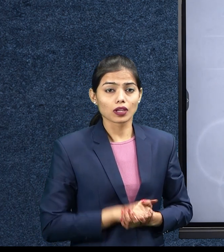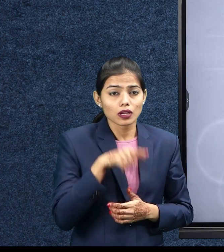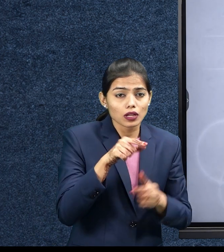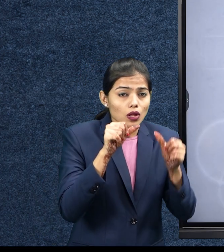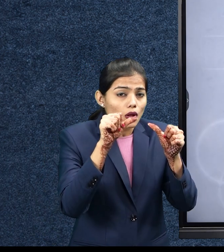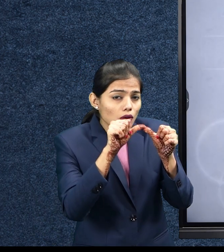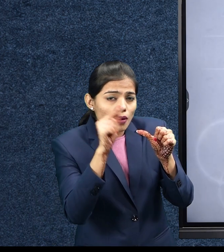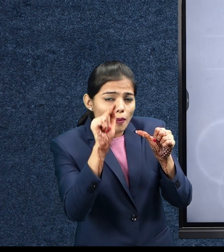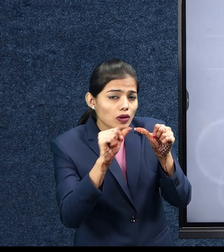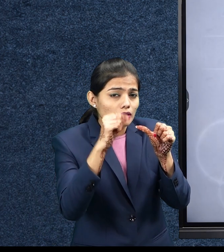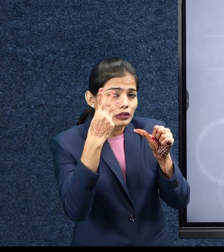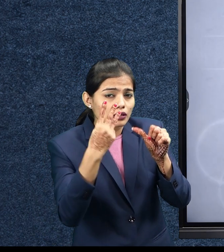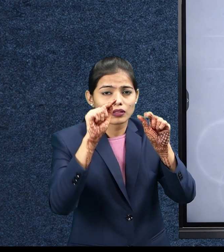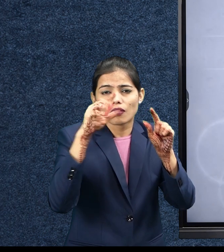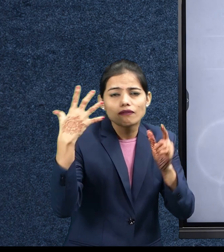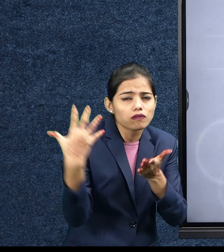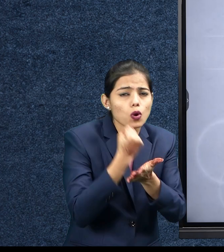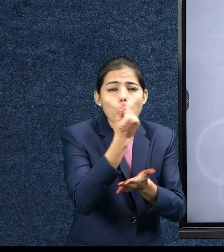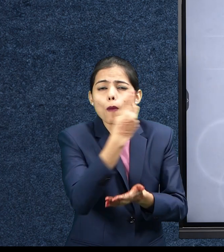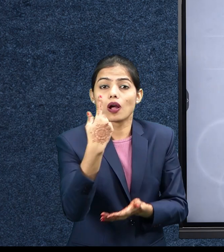इव्हेंट A3 क्रमांक 1 मिळवणे.